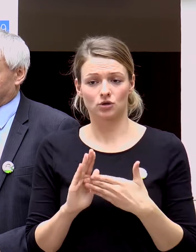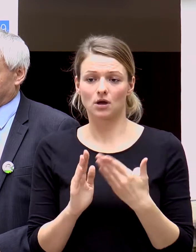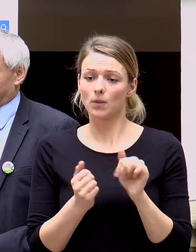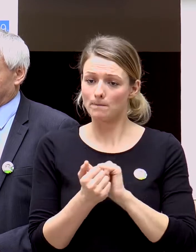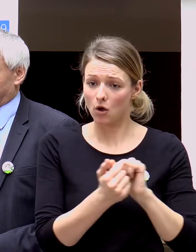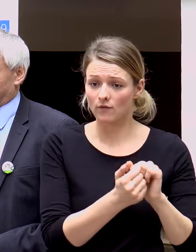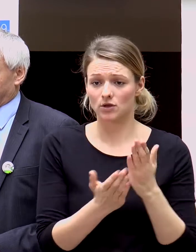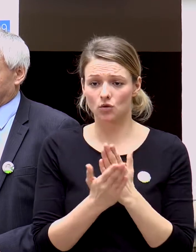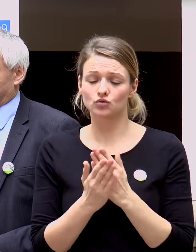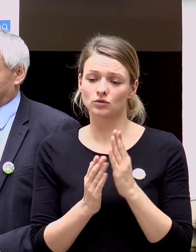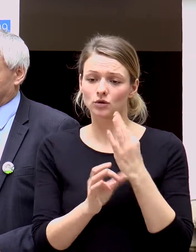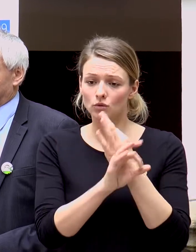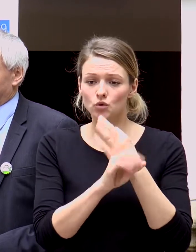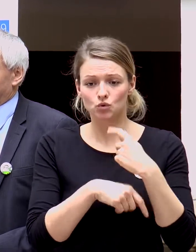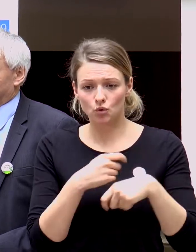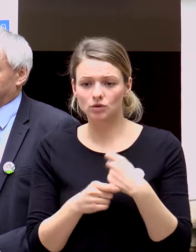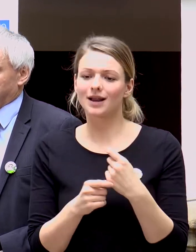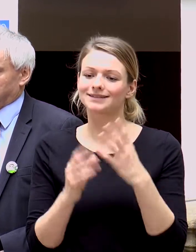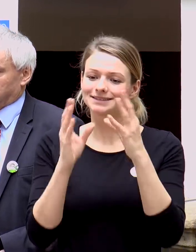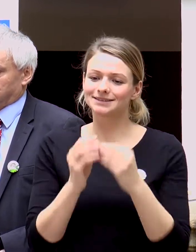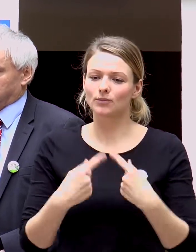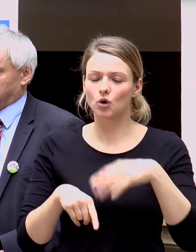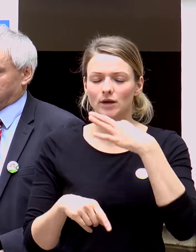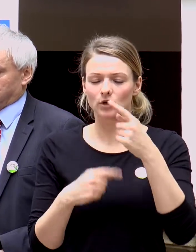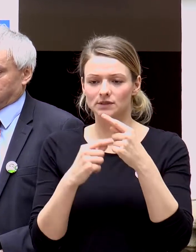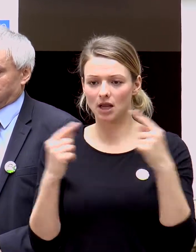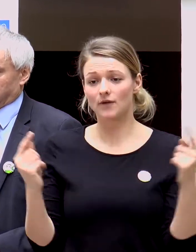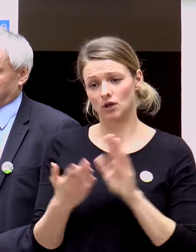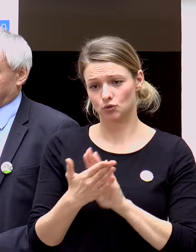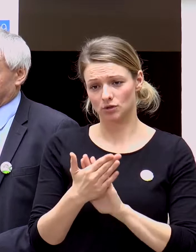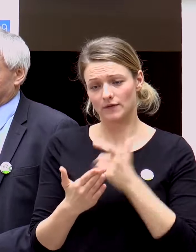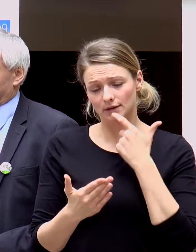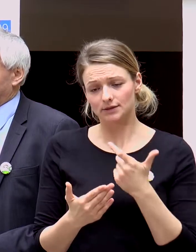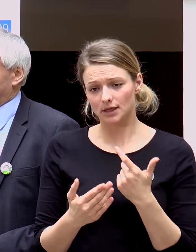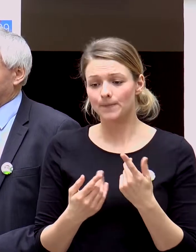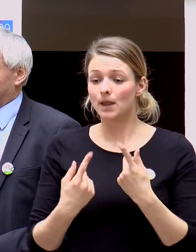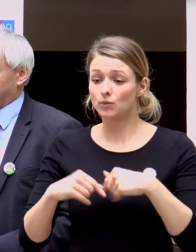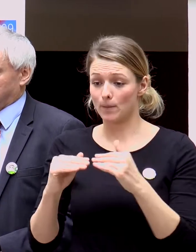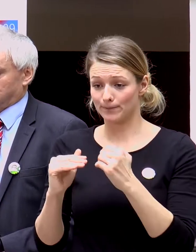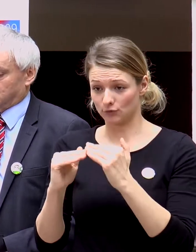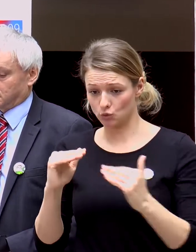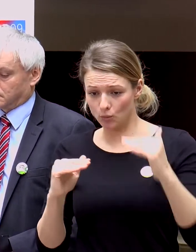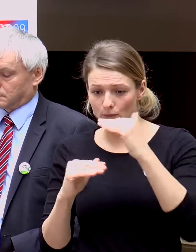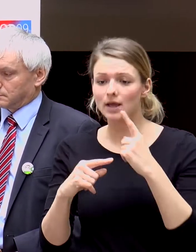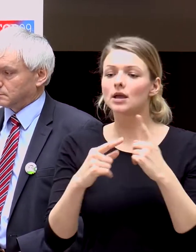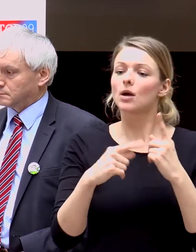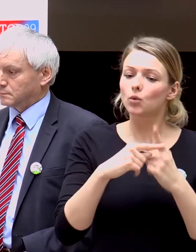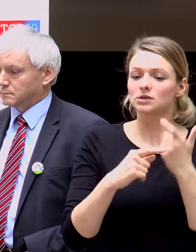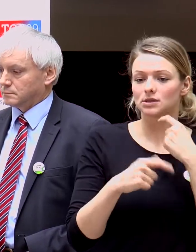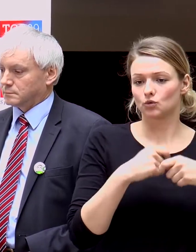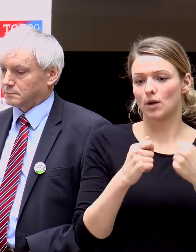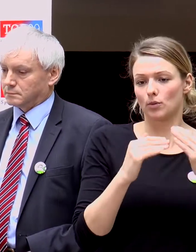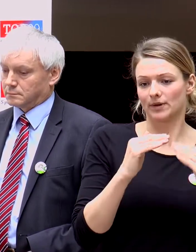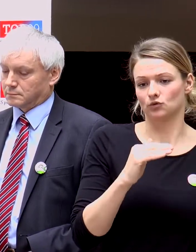aby zůstal systém individuálního vzdělávání zachován nejen pro první stupeň, ale také pro druhý stupeň.